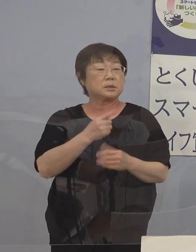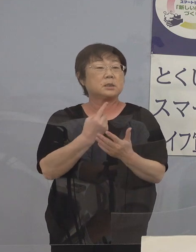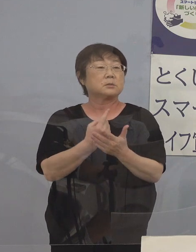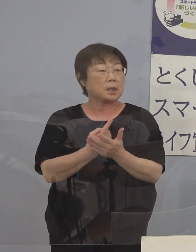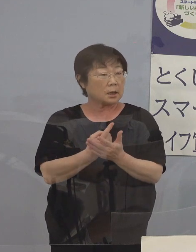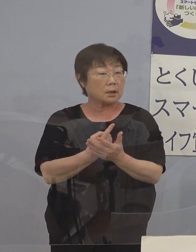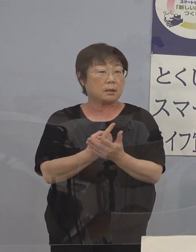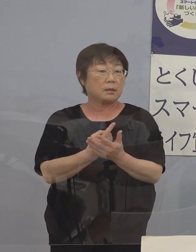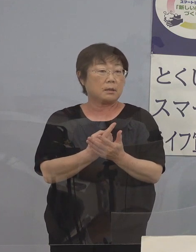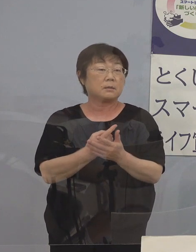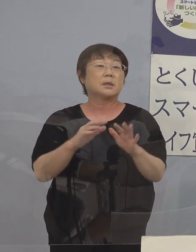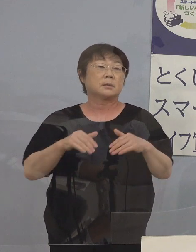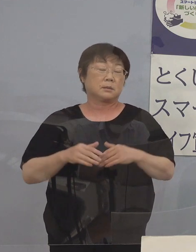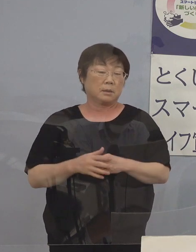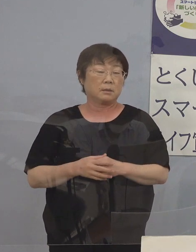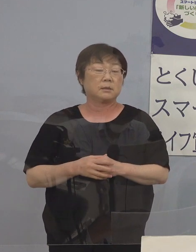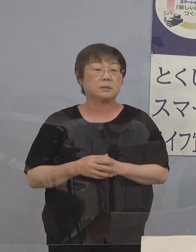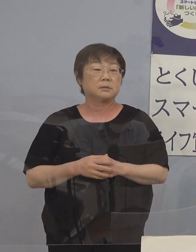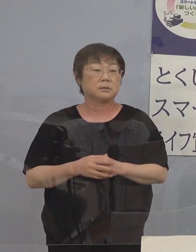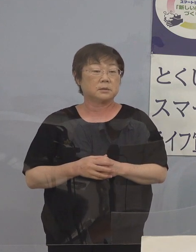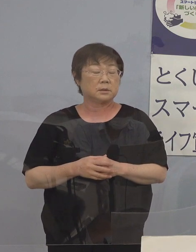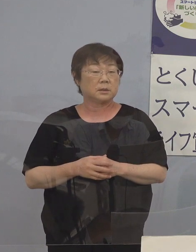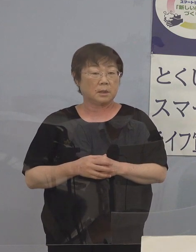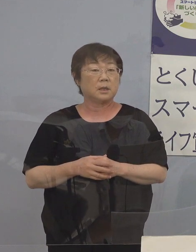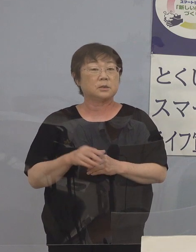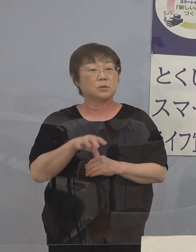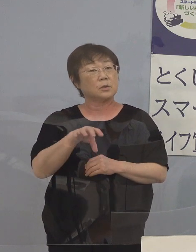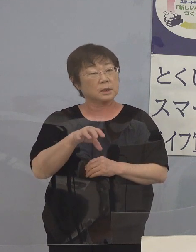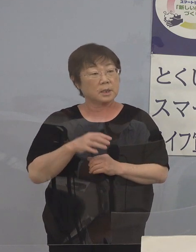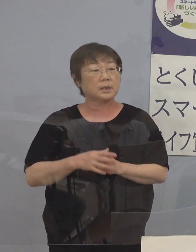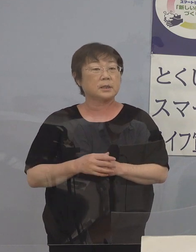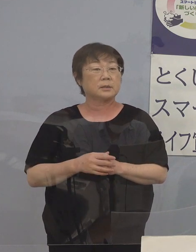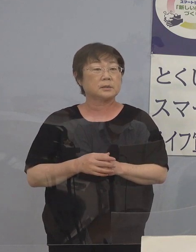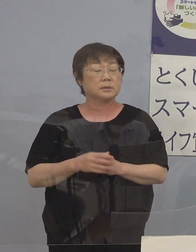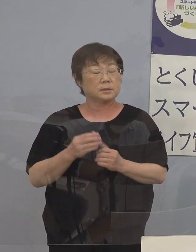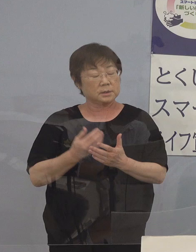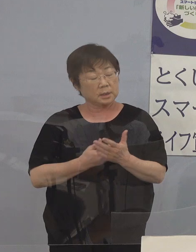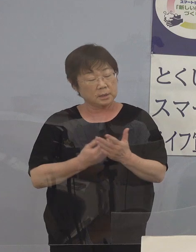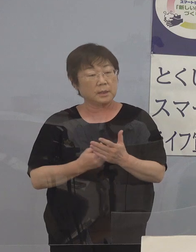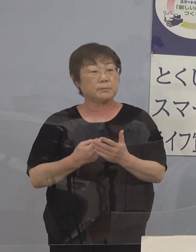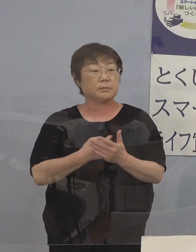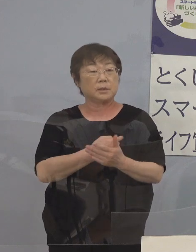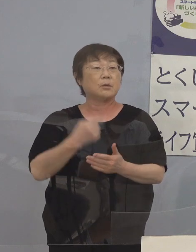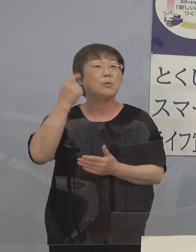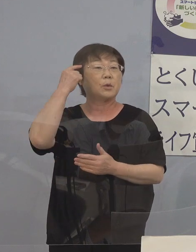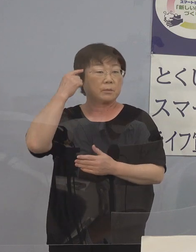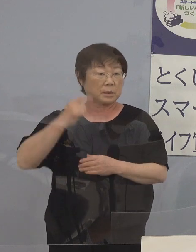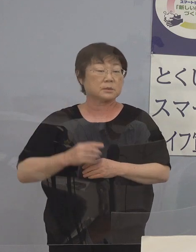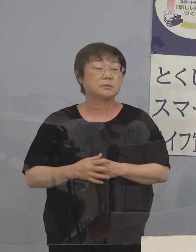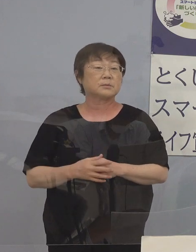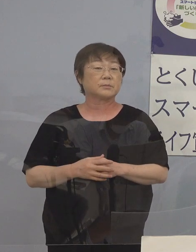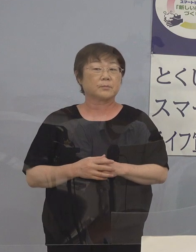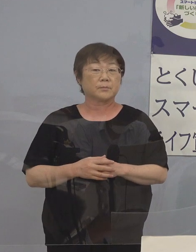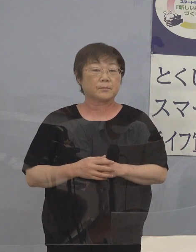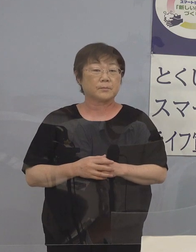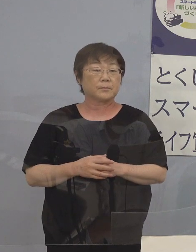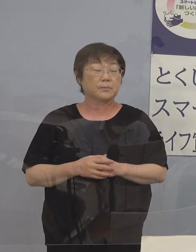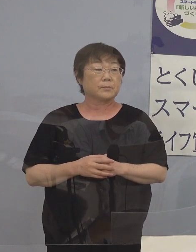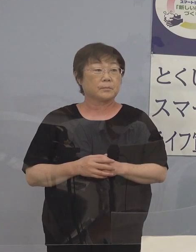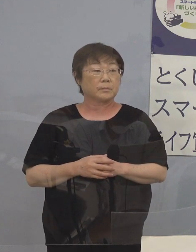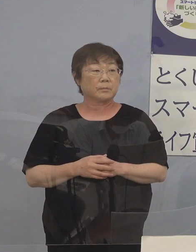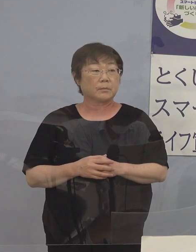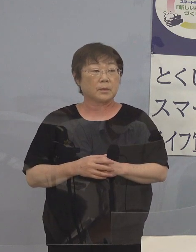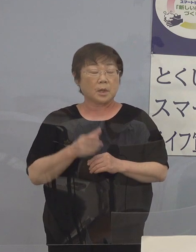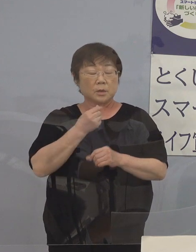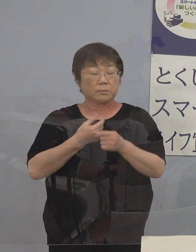けだったんですけど、少しそのあたりが残念な気がいたします。 私